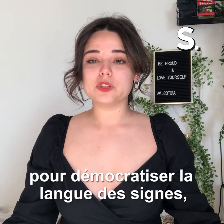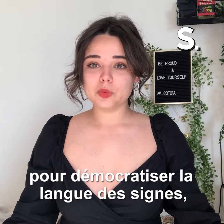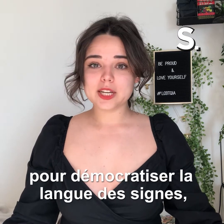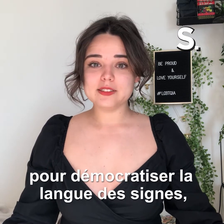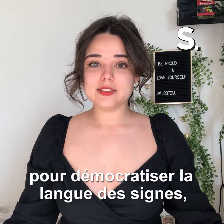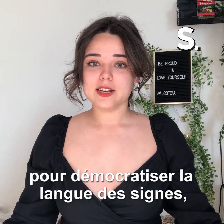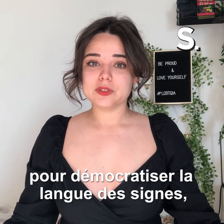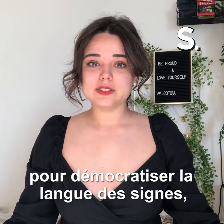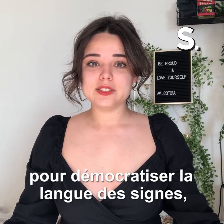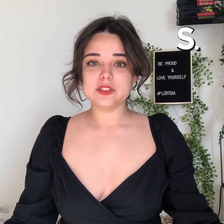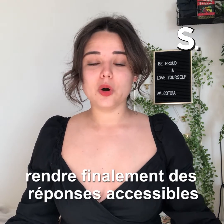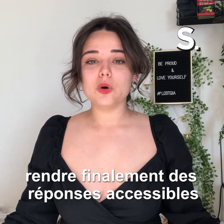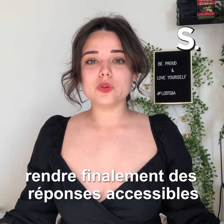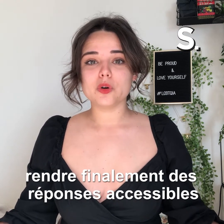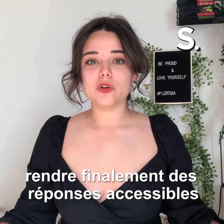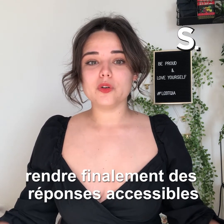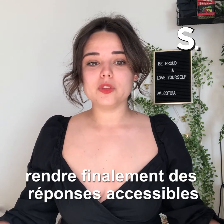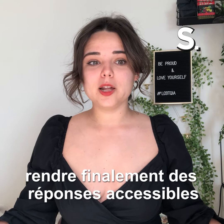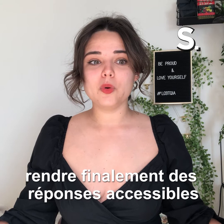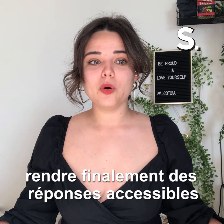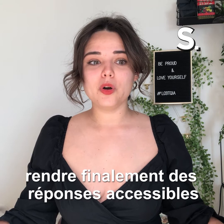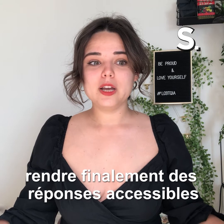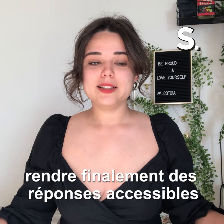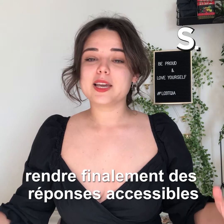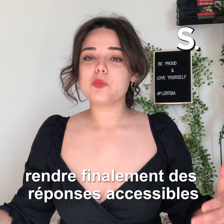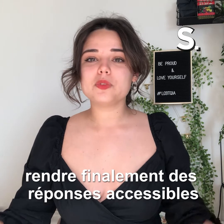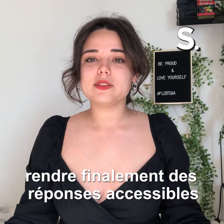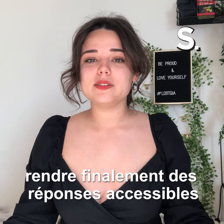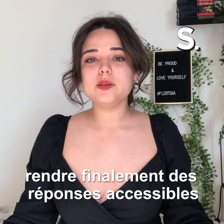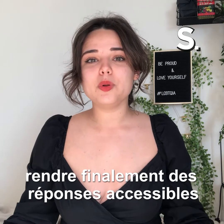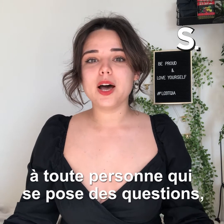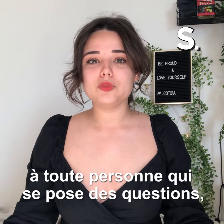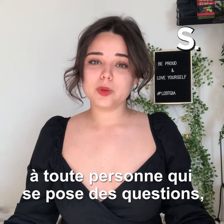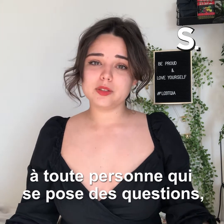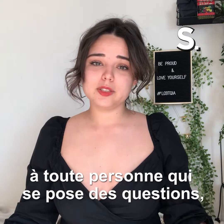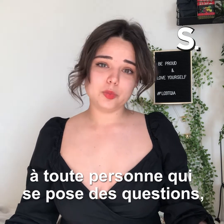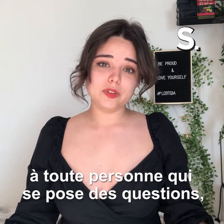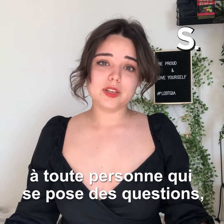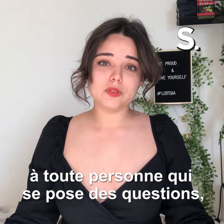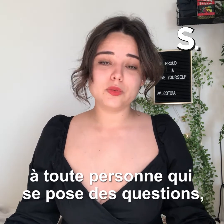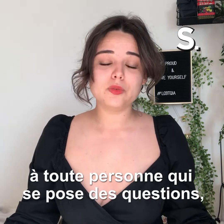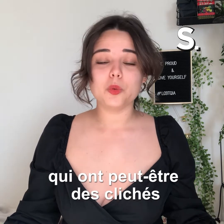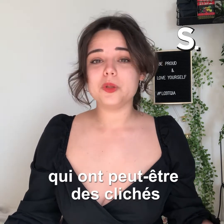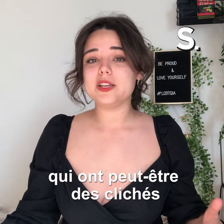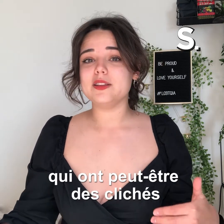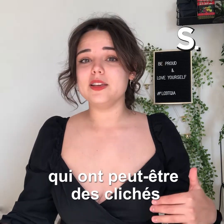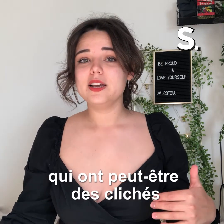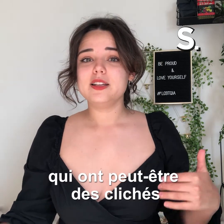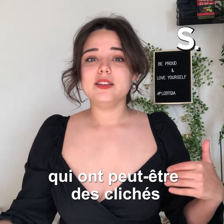démocratiser la langue des signes, rendre finalement des réponses accessibles à toute personne qui se pose des questions, qui ont peut-être des